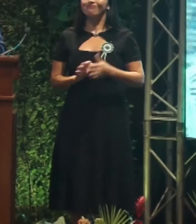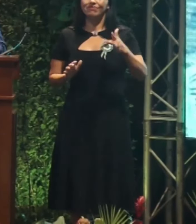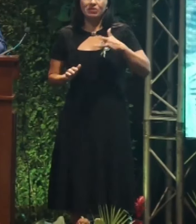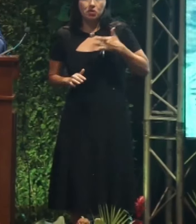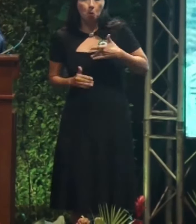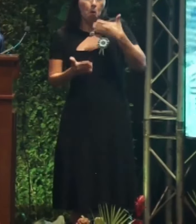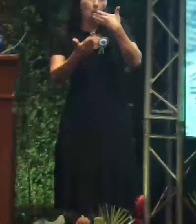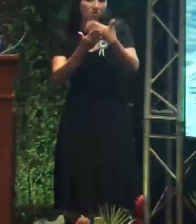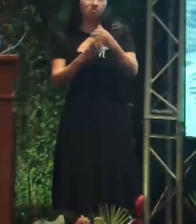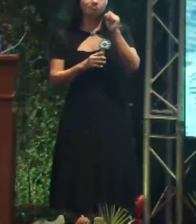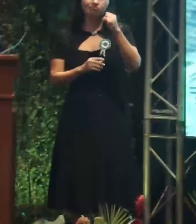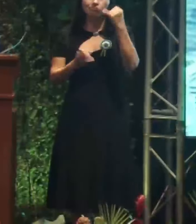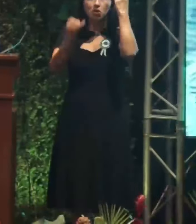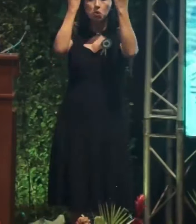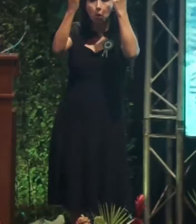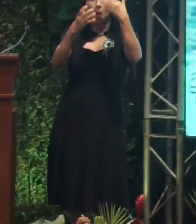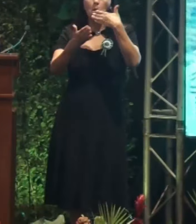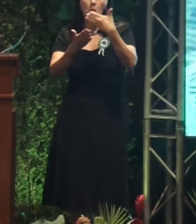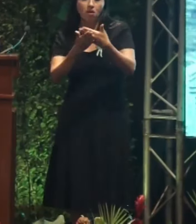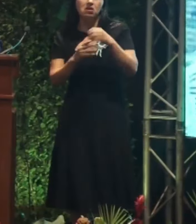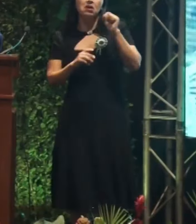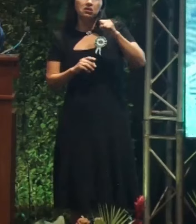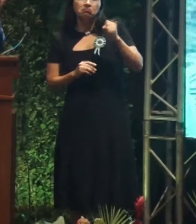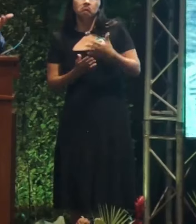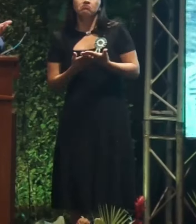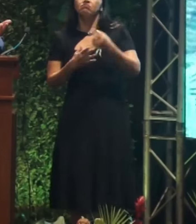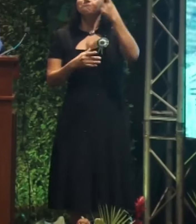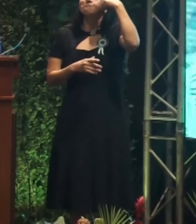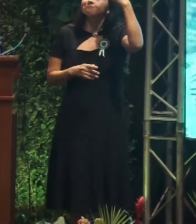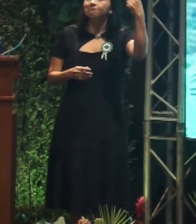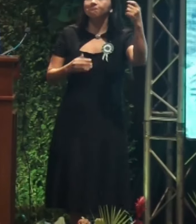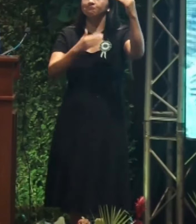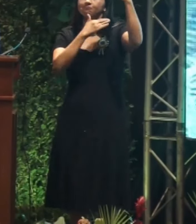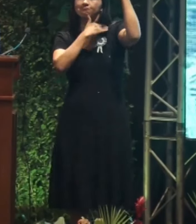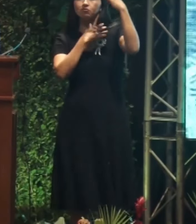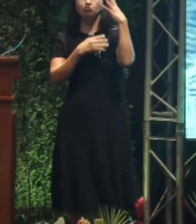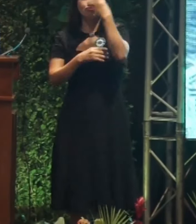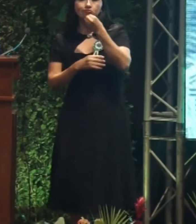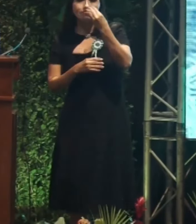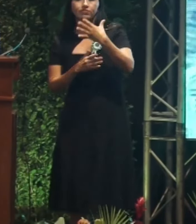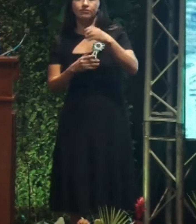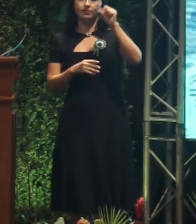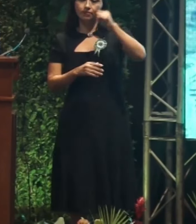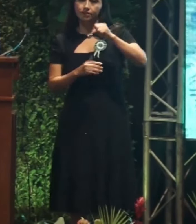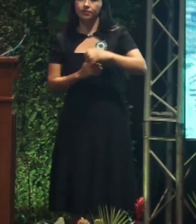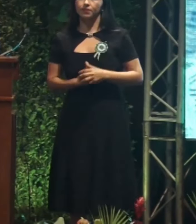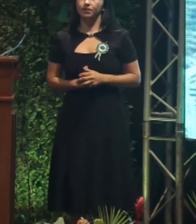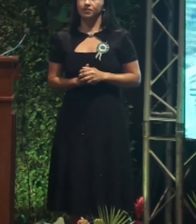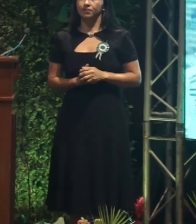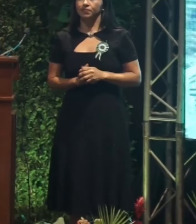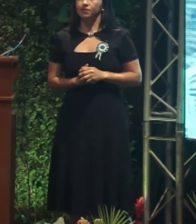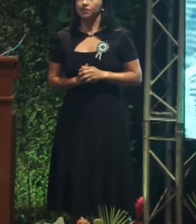tenemos buenos sentimientos, tenemos buenas ideas, soñamos con una Santa Cruz hermosa,